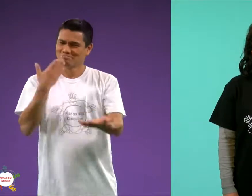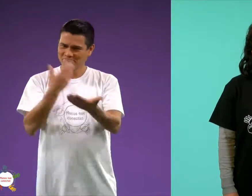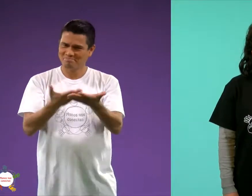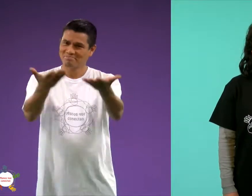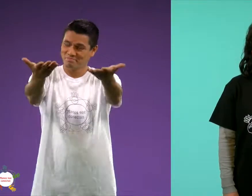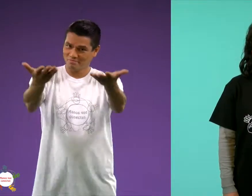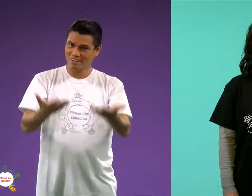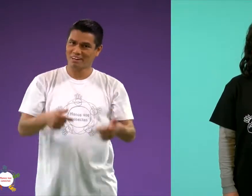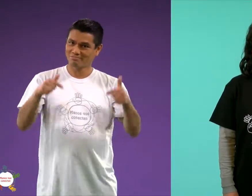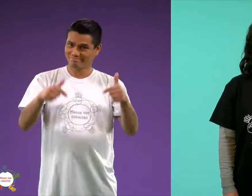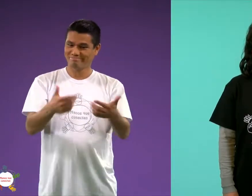Conectan.